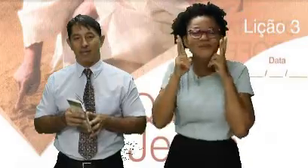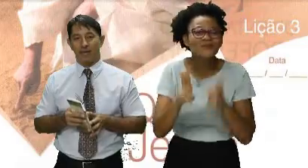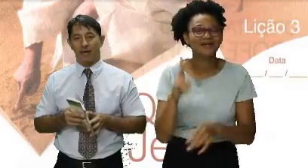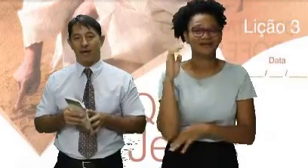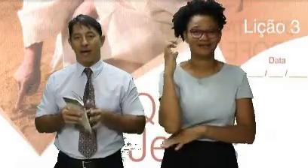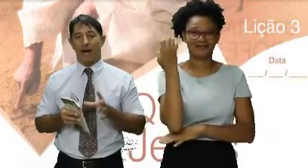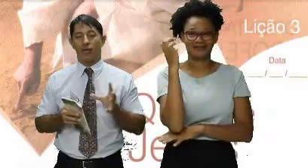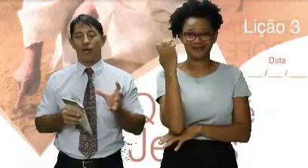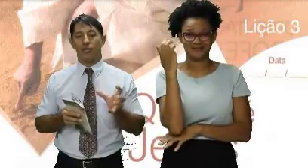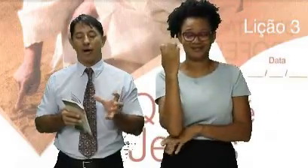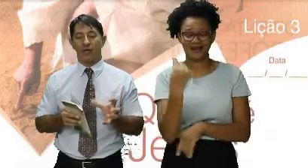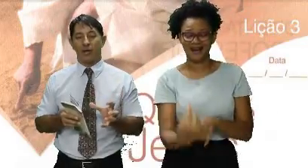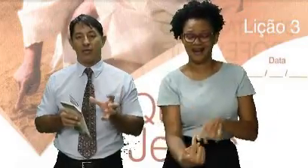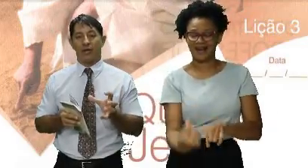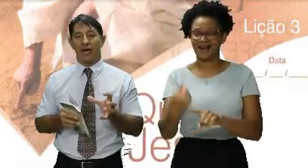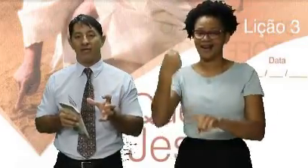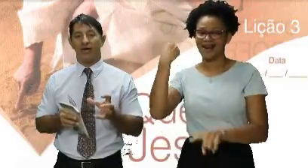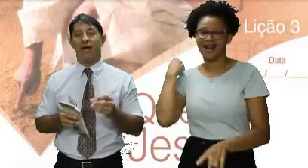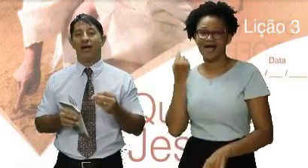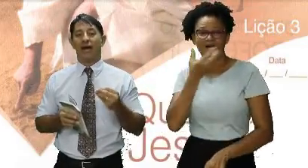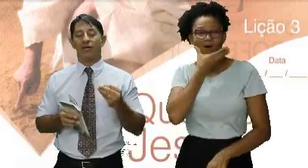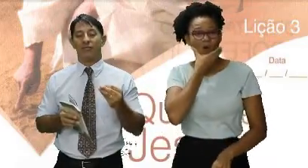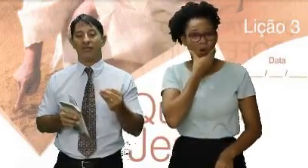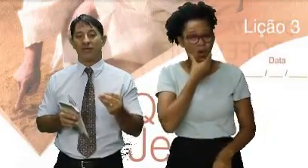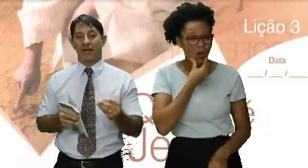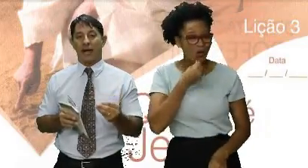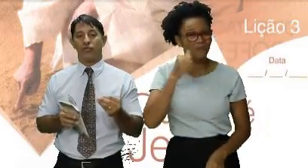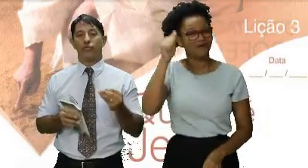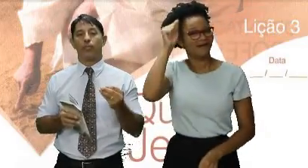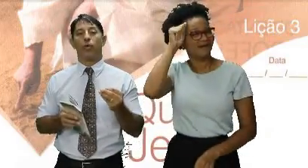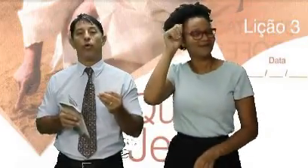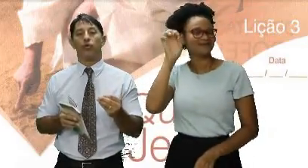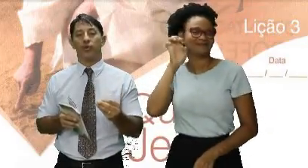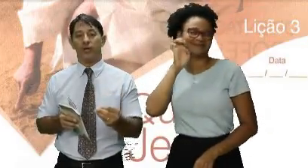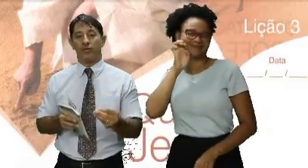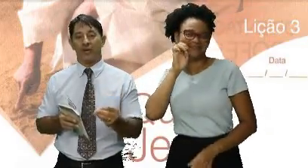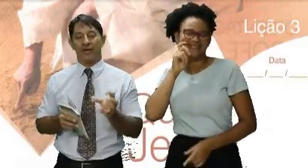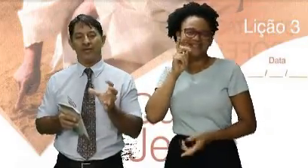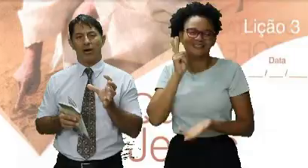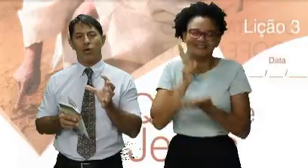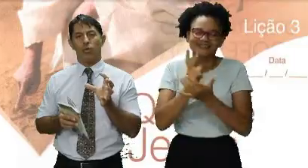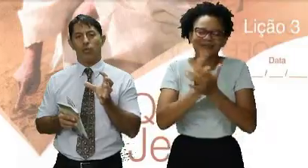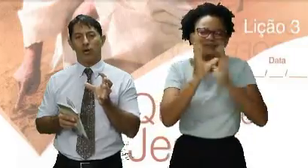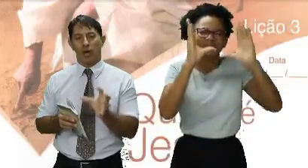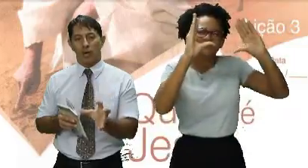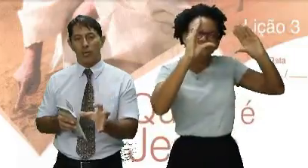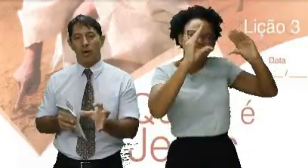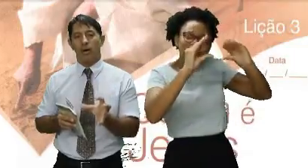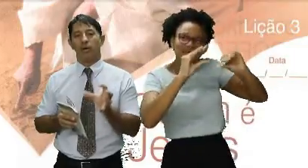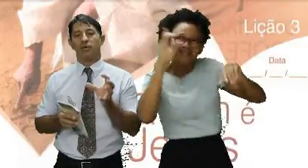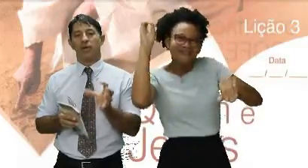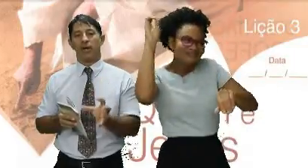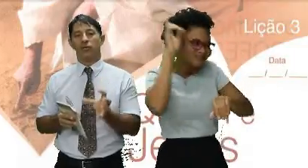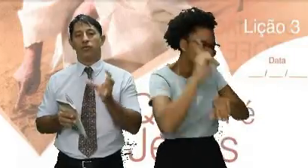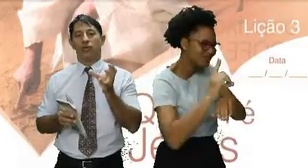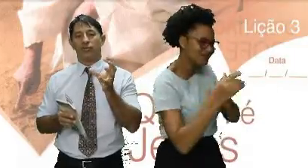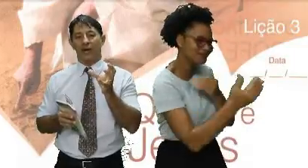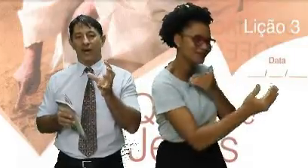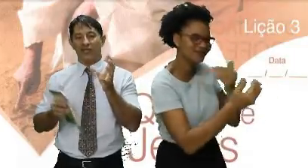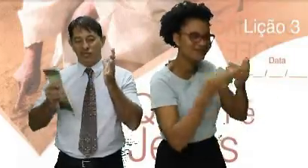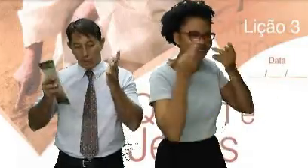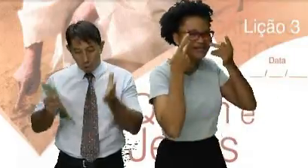Éden, lá quando Adão e Eva eram visitados por Deus. Essa comunhão